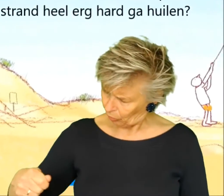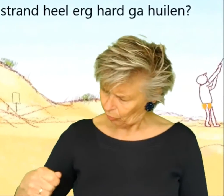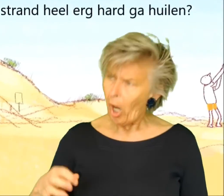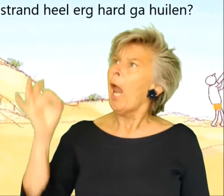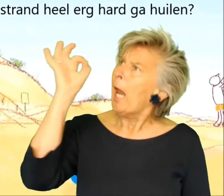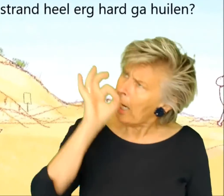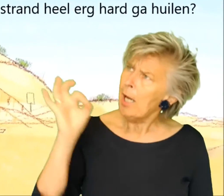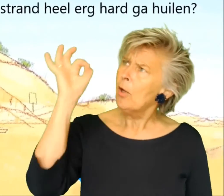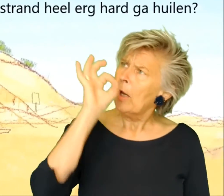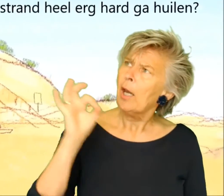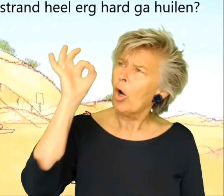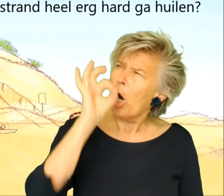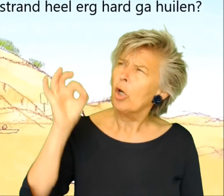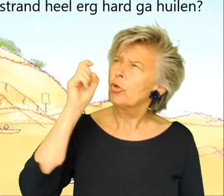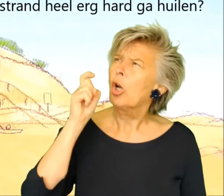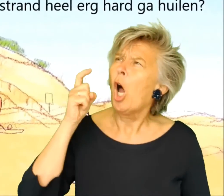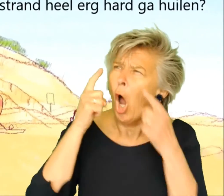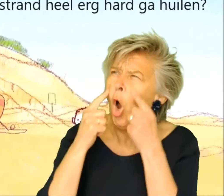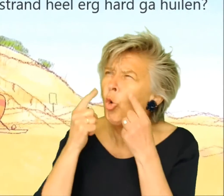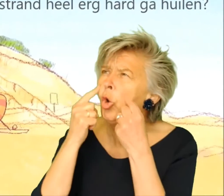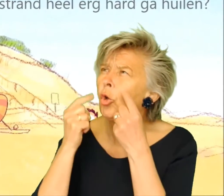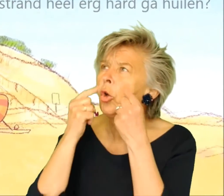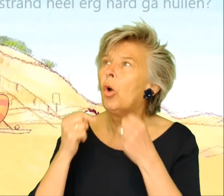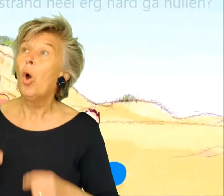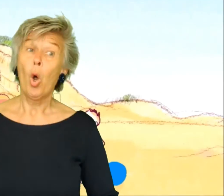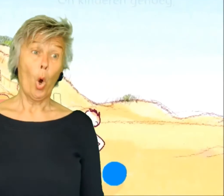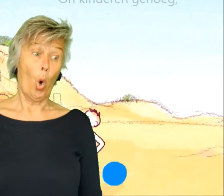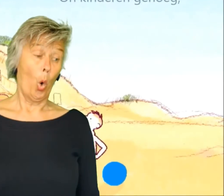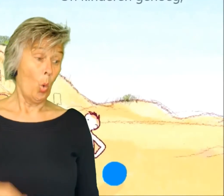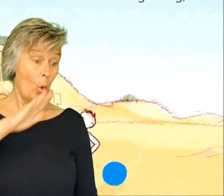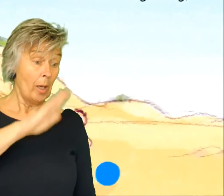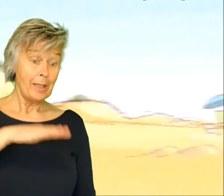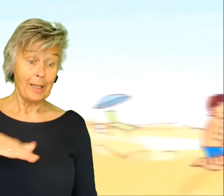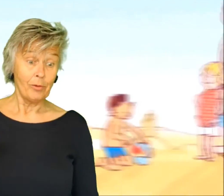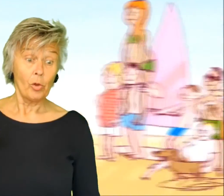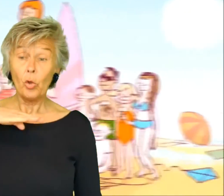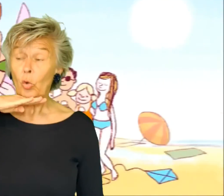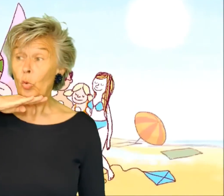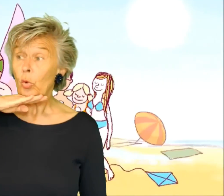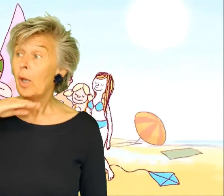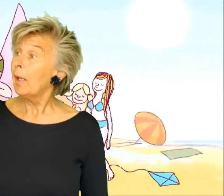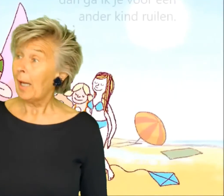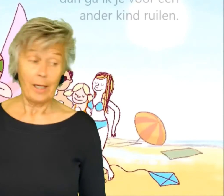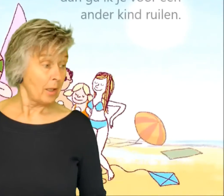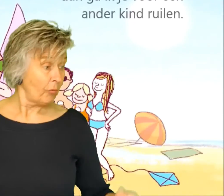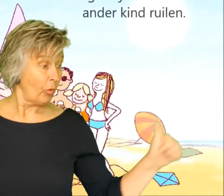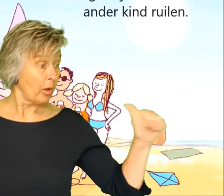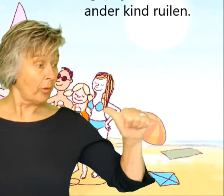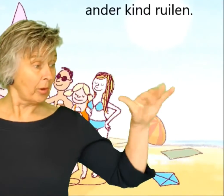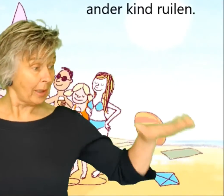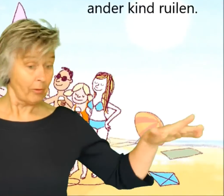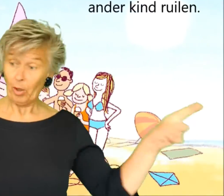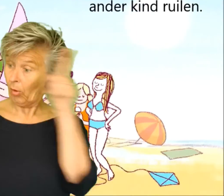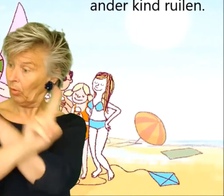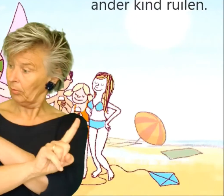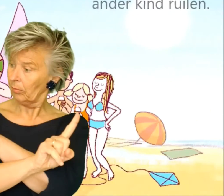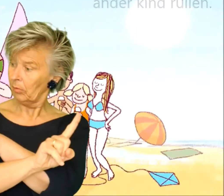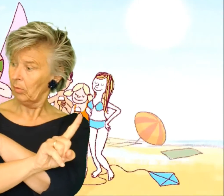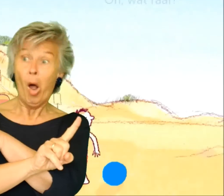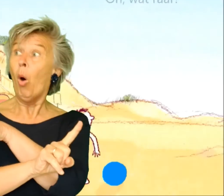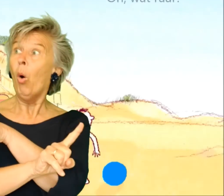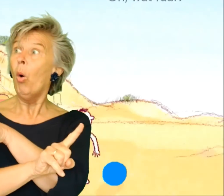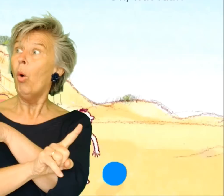het strand heel erg hard ga huilen? Oh, kinderen genoeg, dan ga ik je voor een ander kind